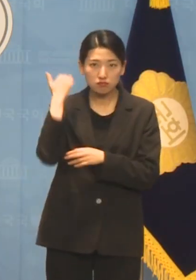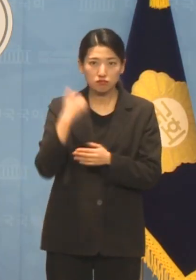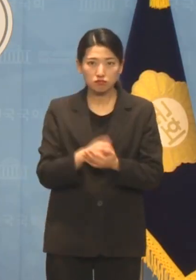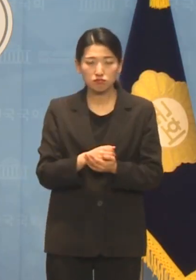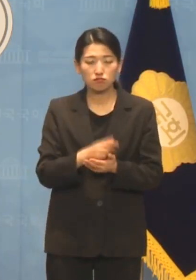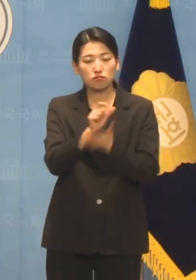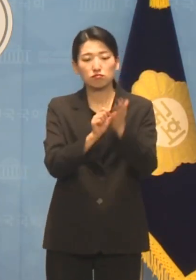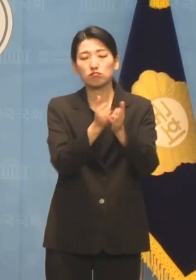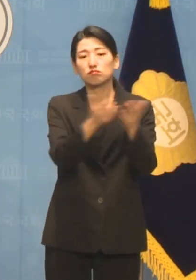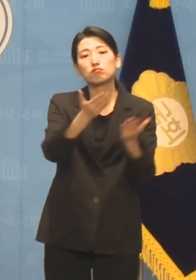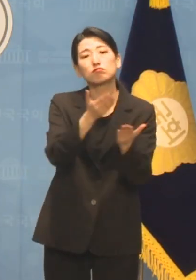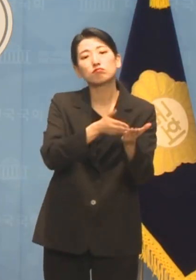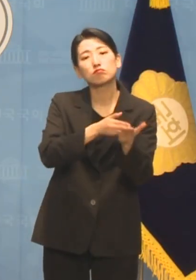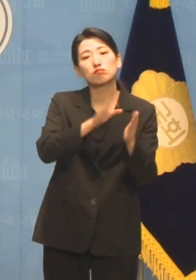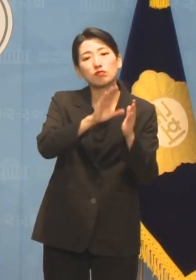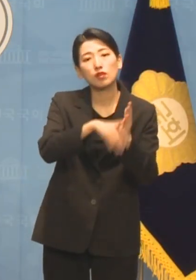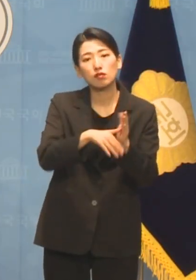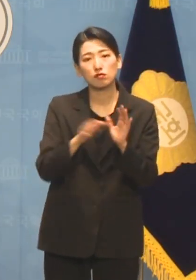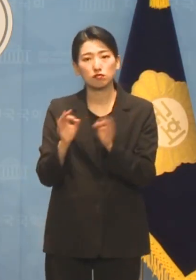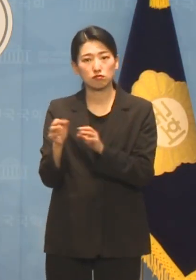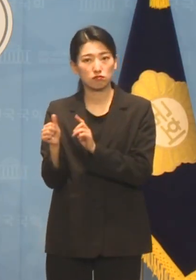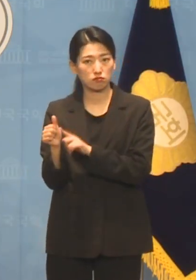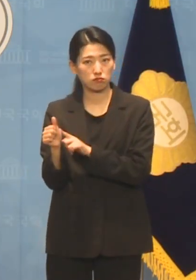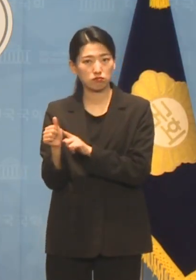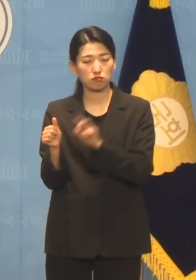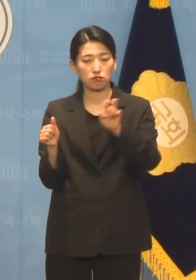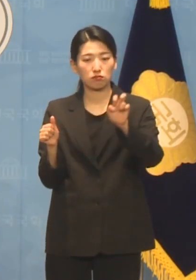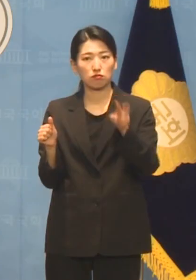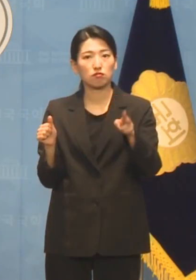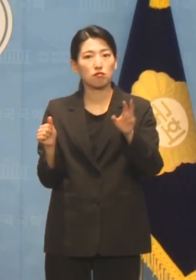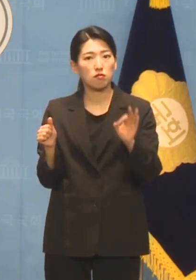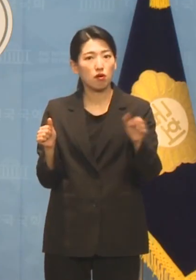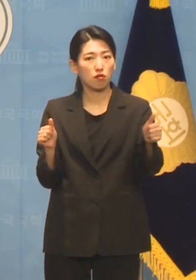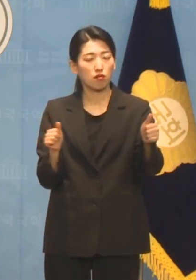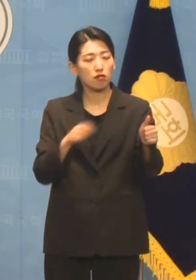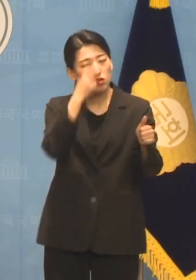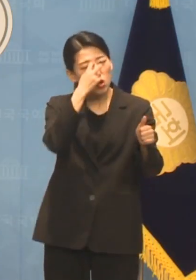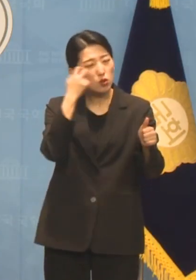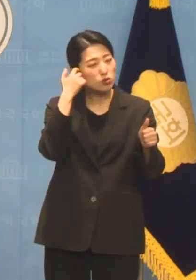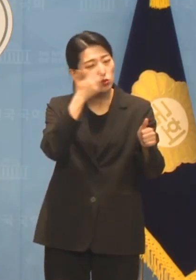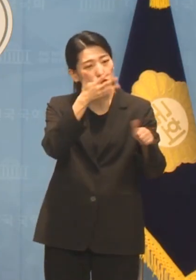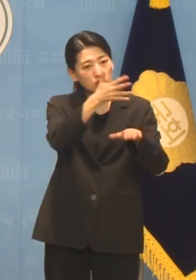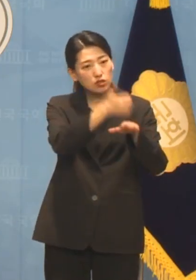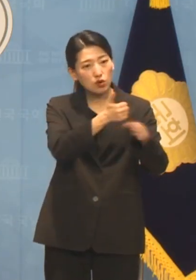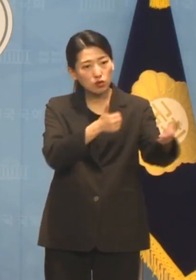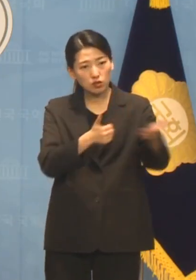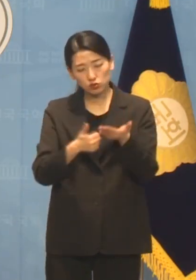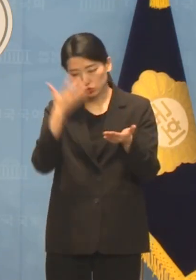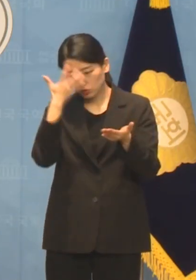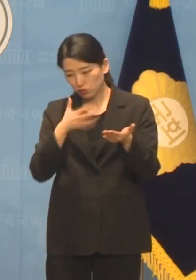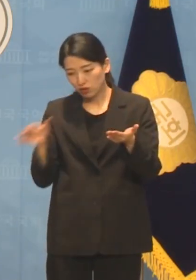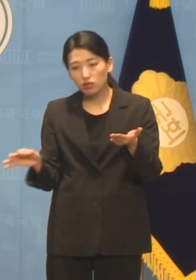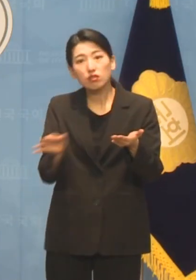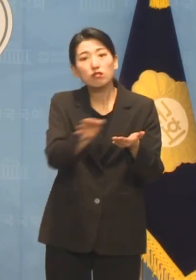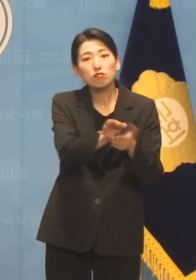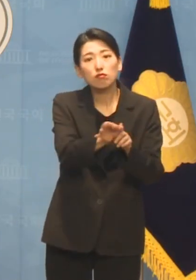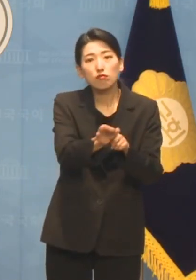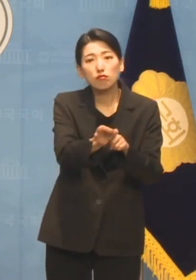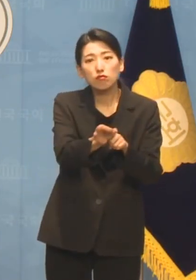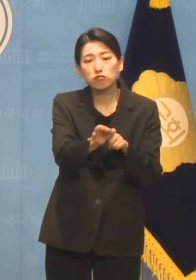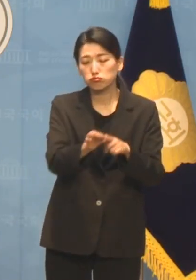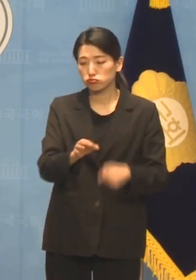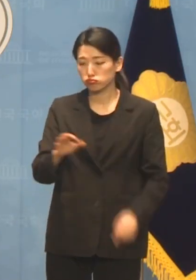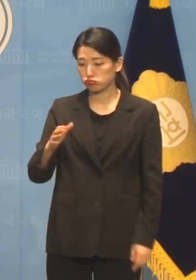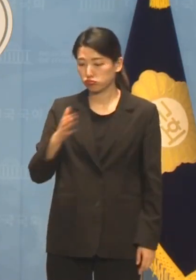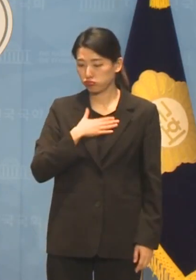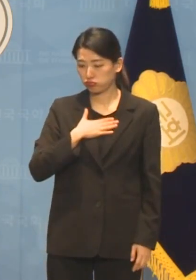기자 설명회에서 김모 씨가 명태균 씨 측에 여론조사 비용을 제공한 것과 관련해서 우리 캠프에서 필요